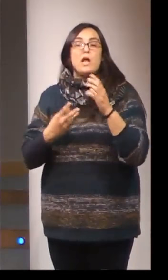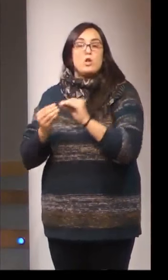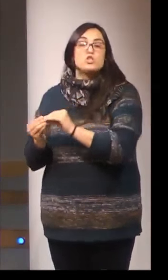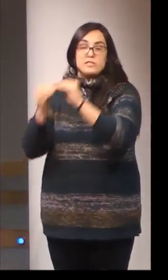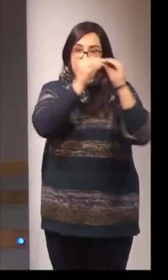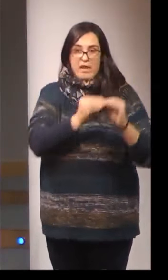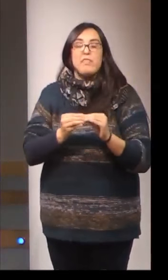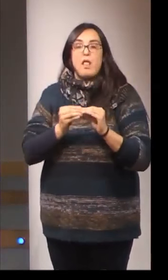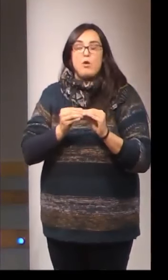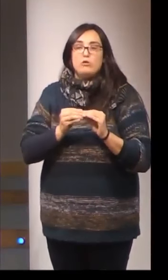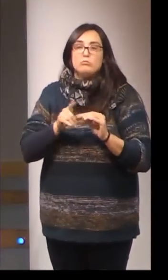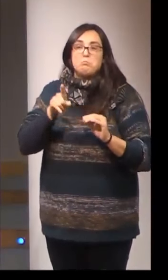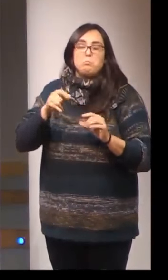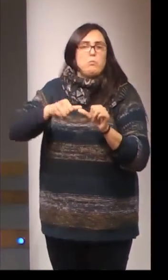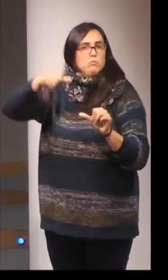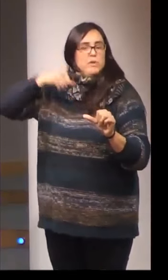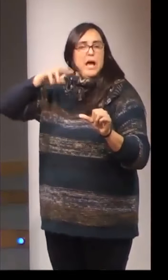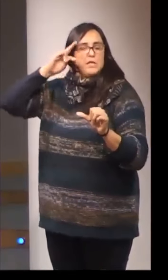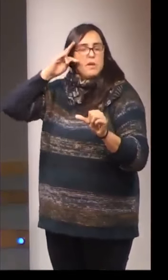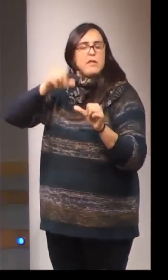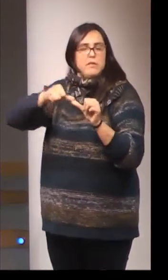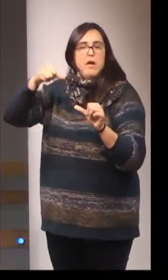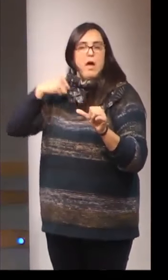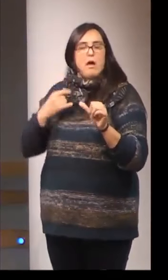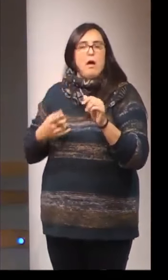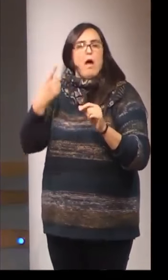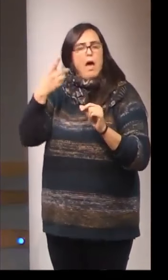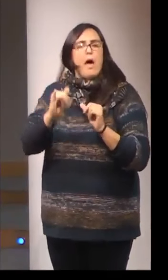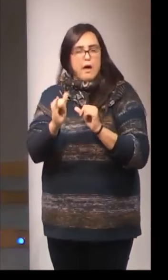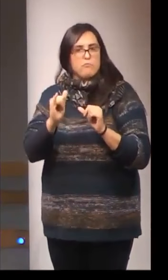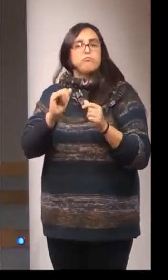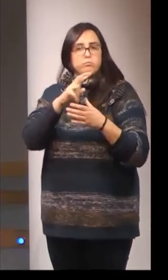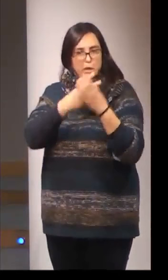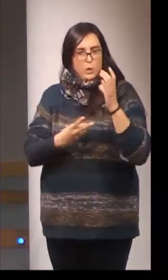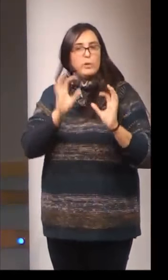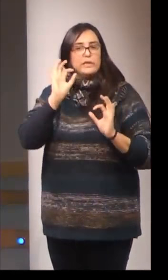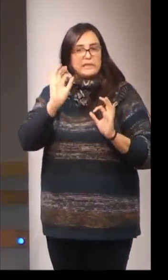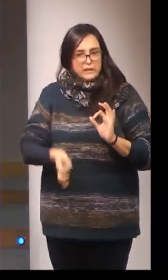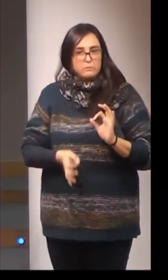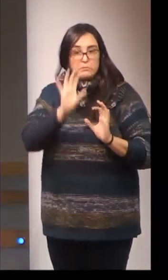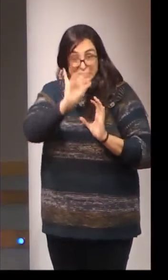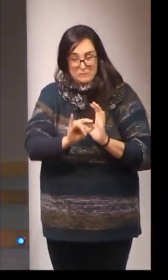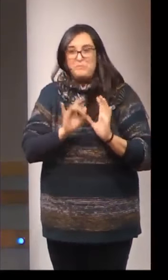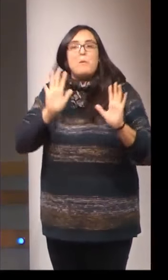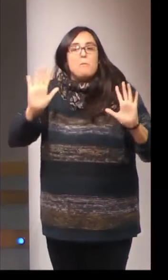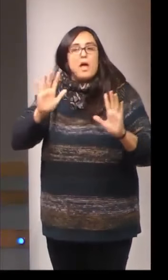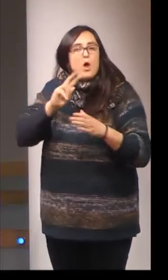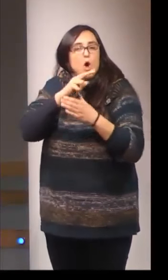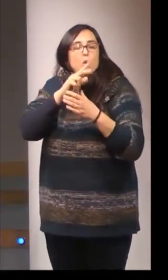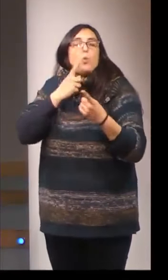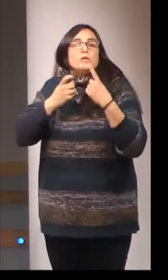algo que se realiza por primera vez. Los cuestionarios bilingües, la experiencia también nos dice que se han dado